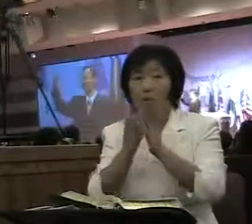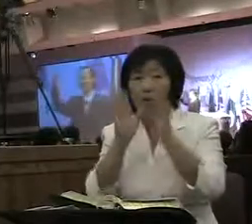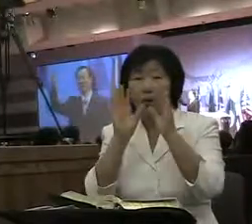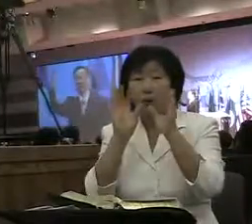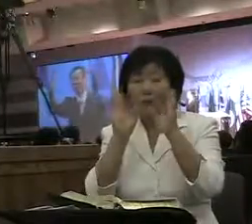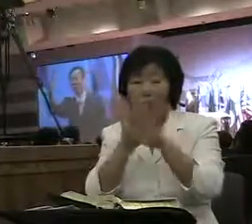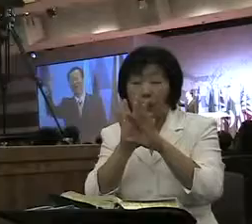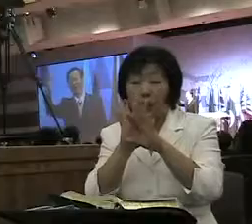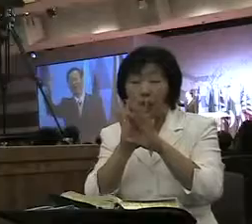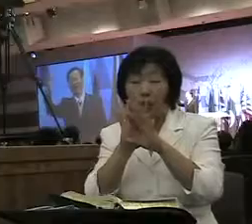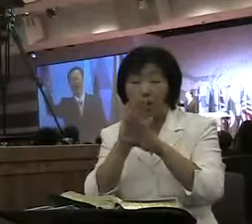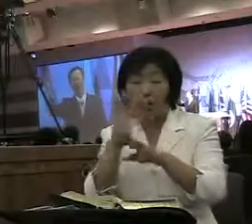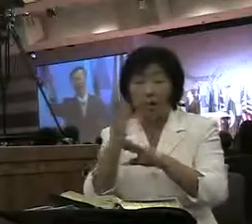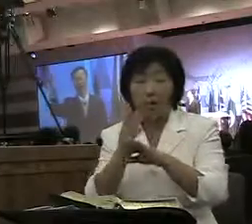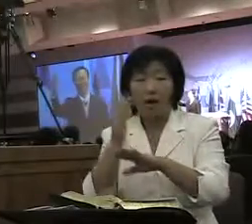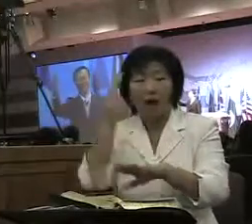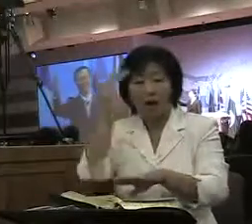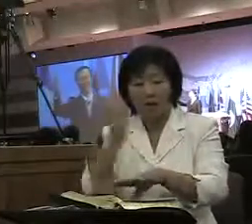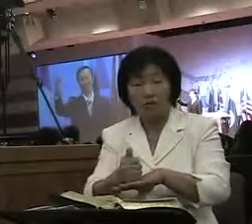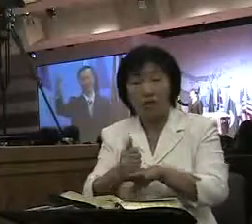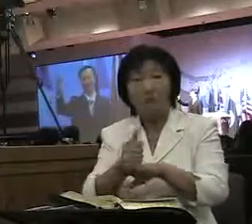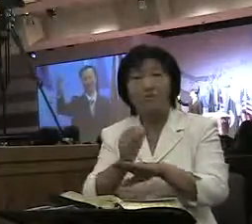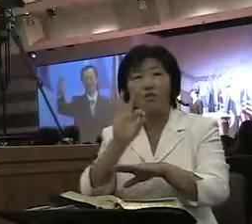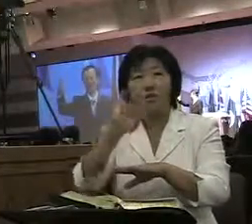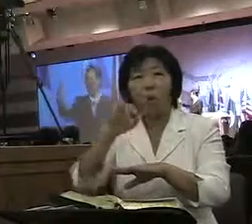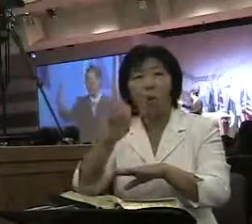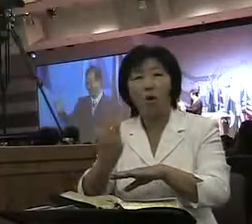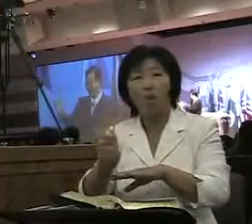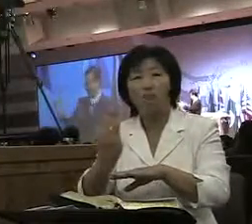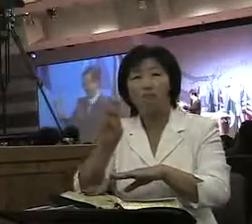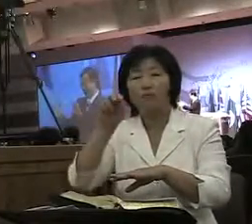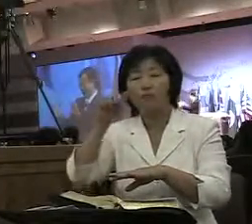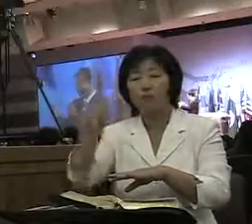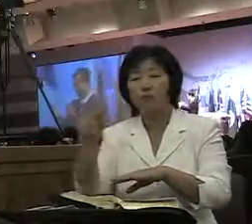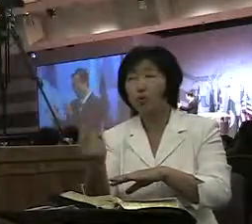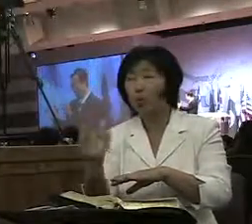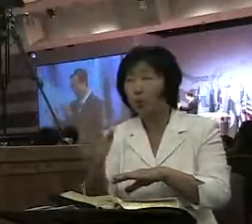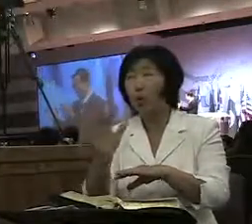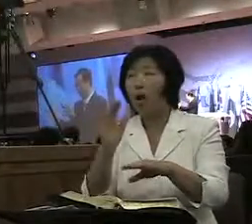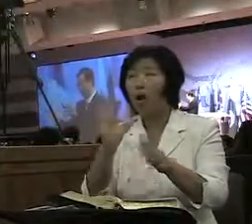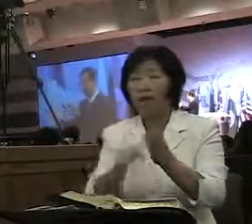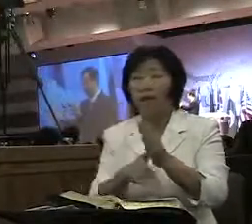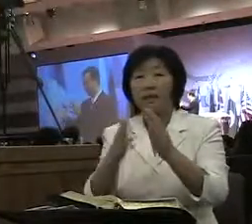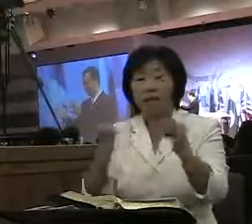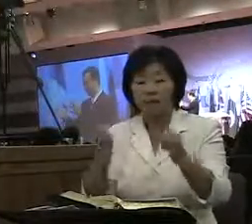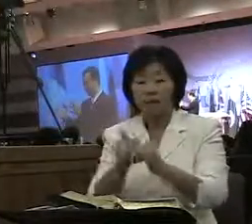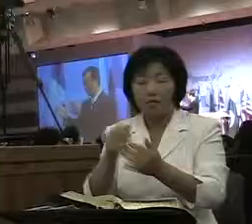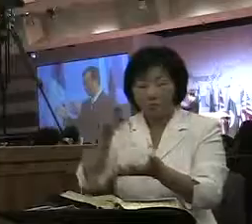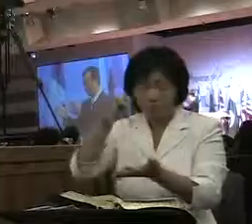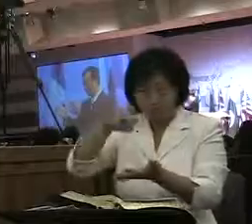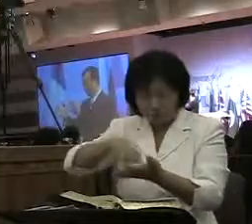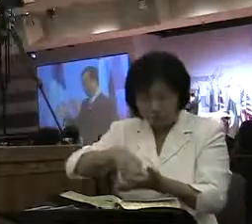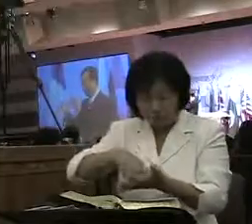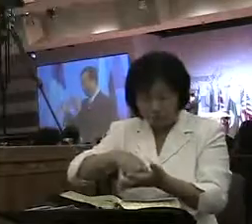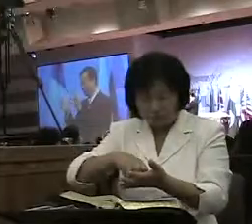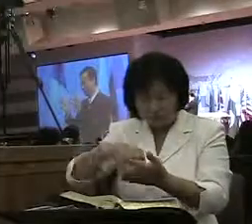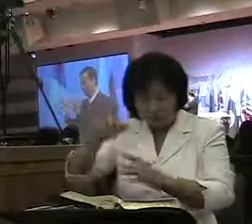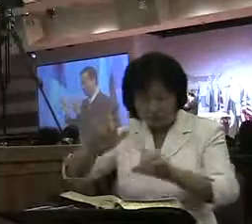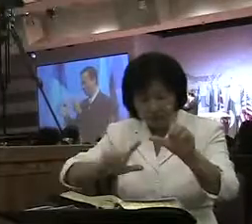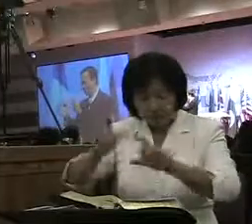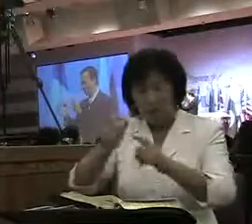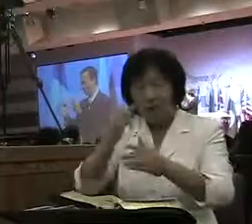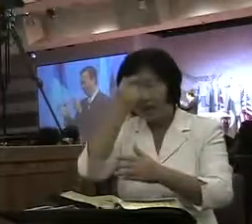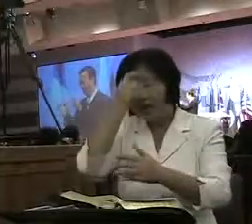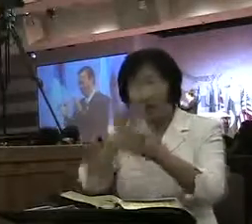그가 그리고 나중에 임종하였을 때 사람들은 그가 무릎 꿇고 있는 그 모습으로, 기도하고